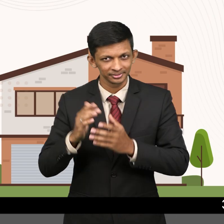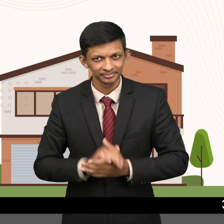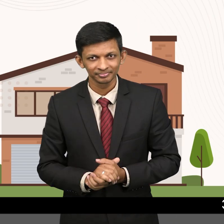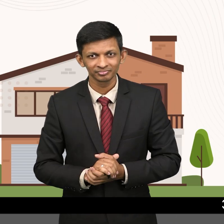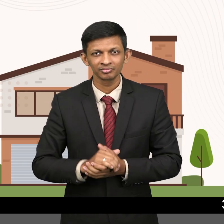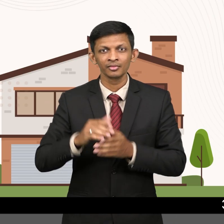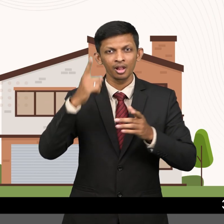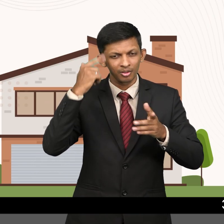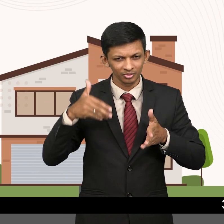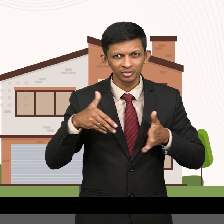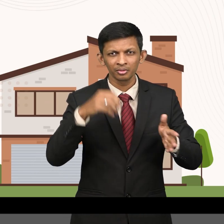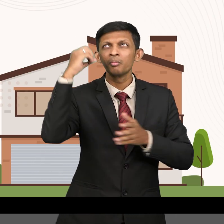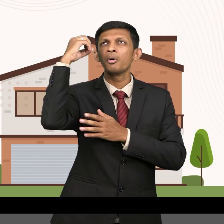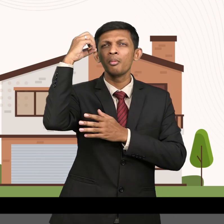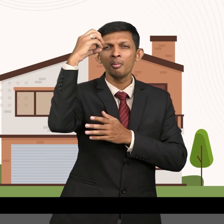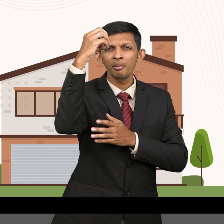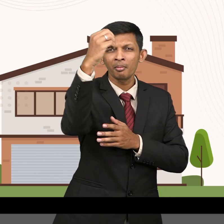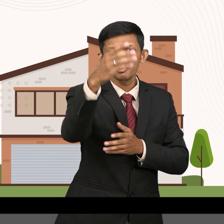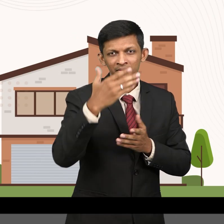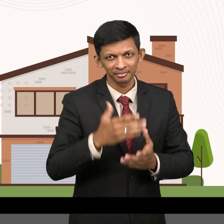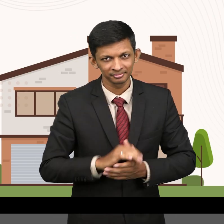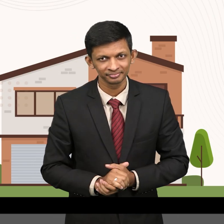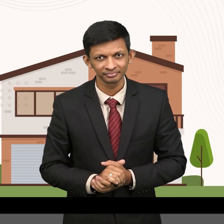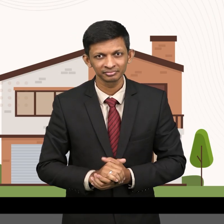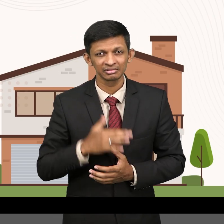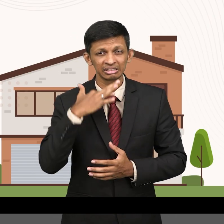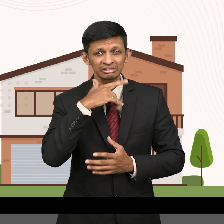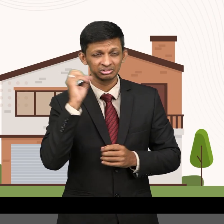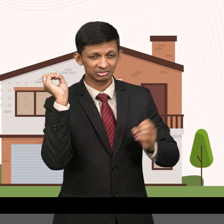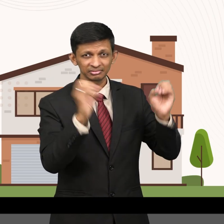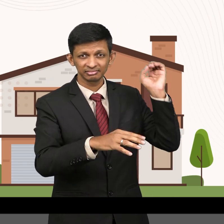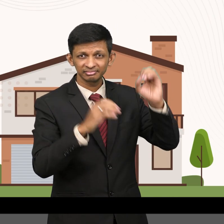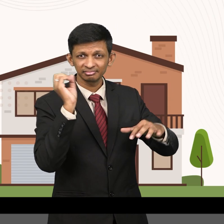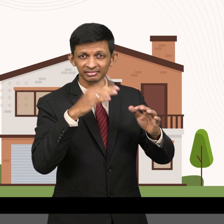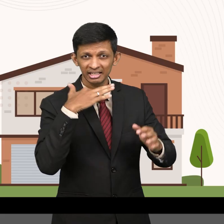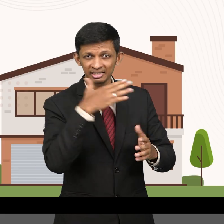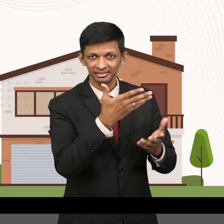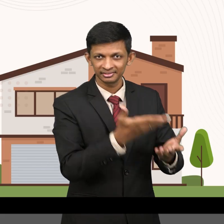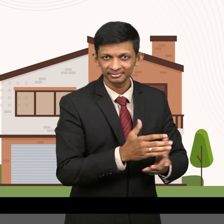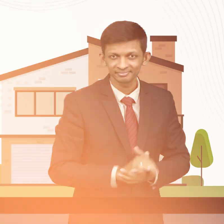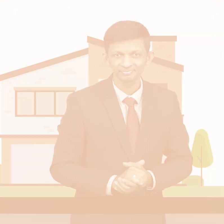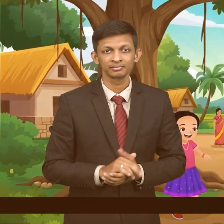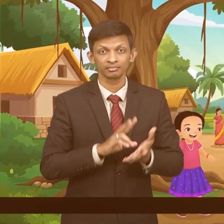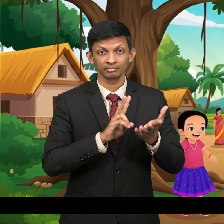ऑनलाइन पोर्टल, ब्लिंकिंग लाईट, कचरा.